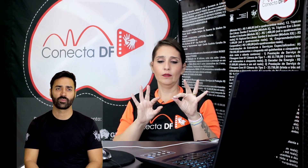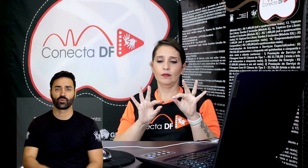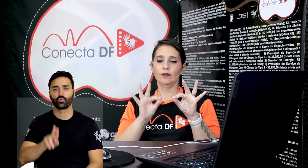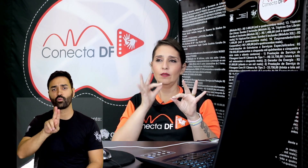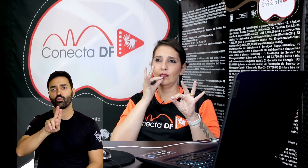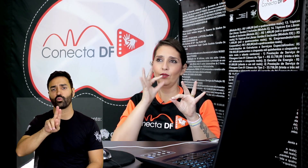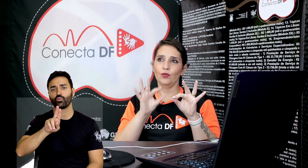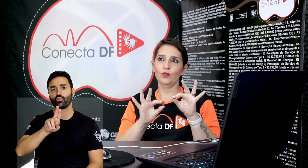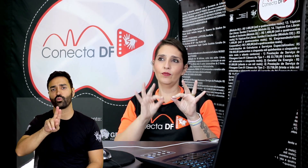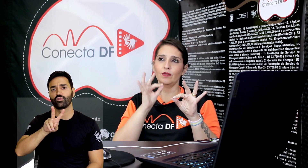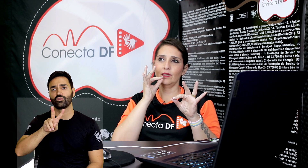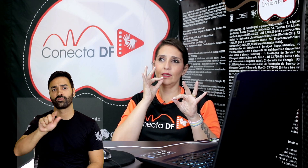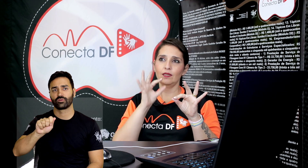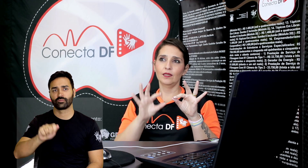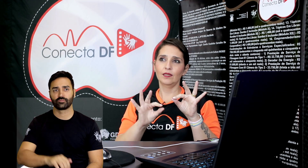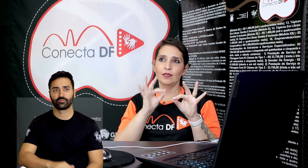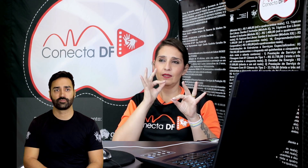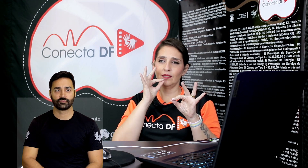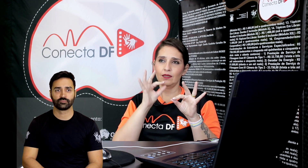Uva. Uva.